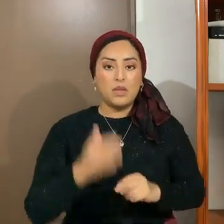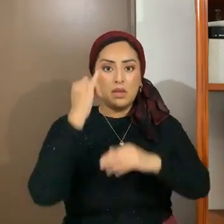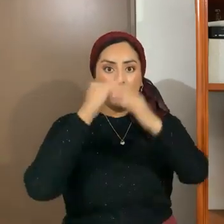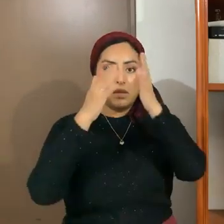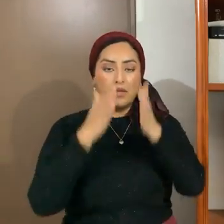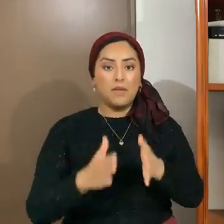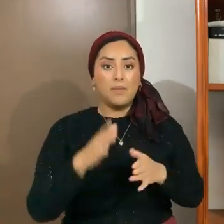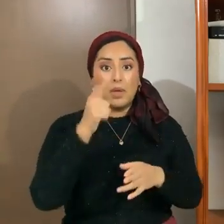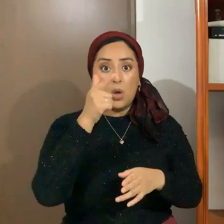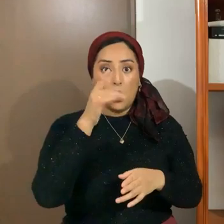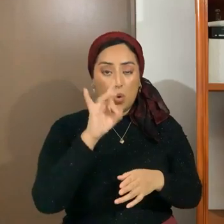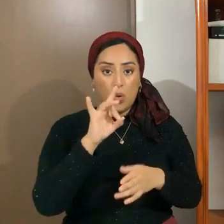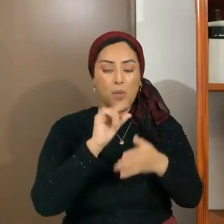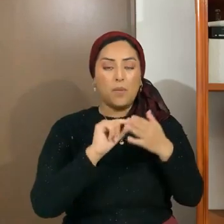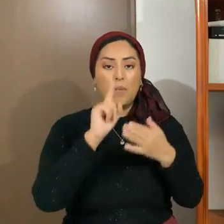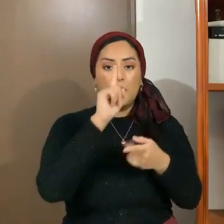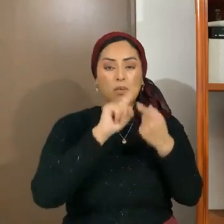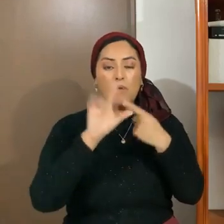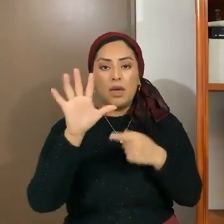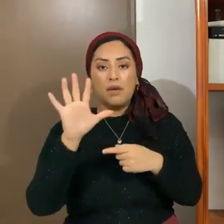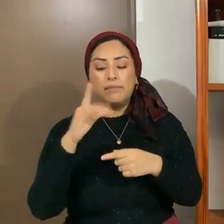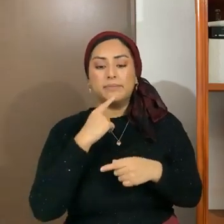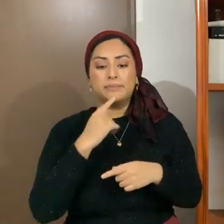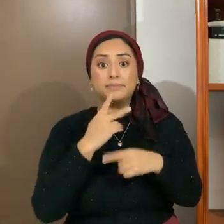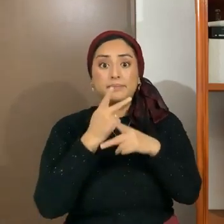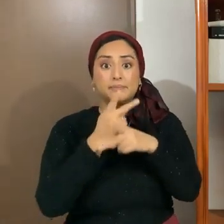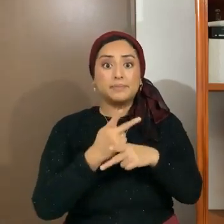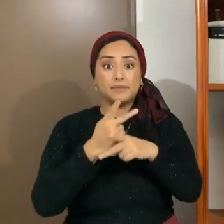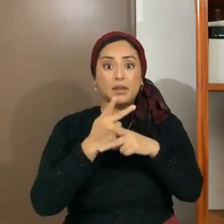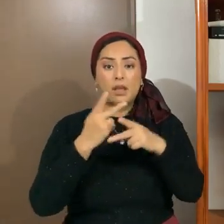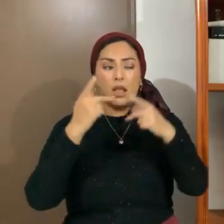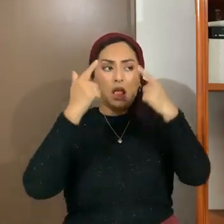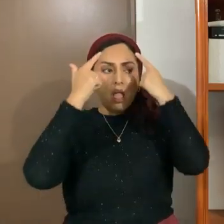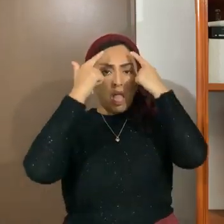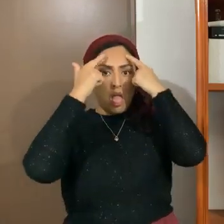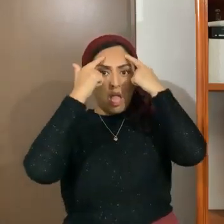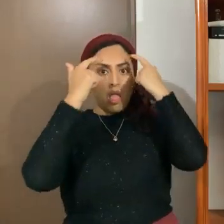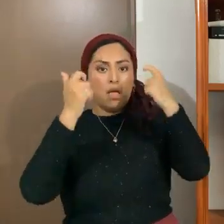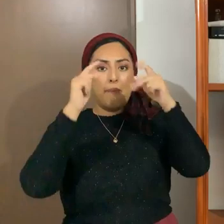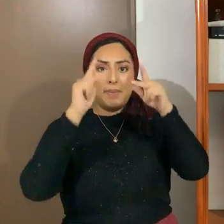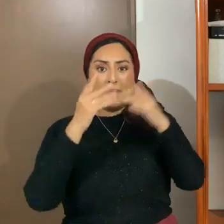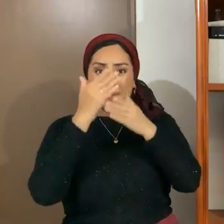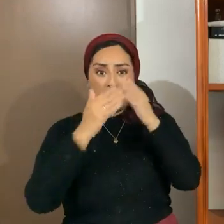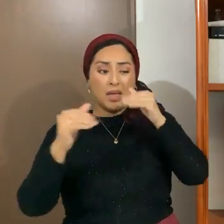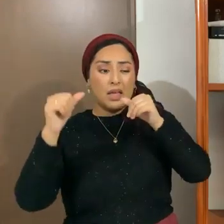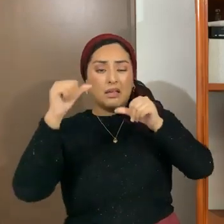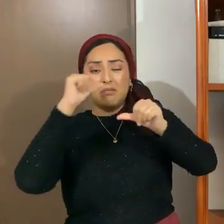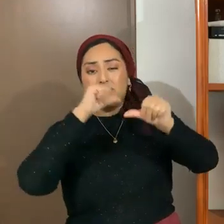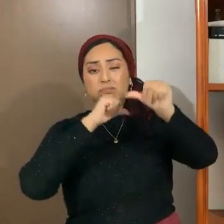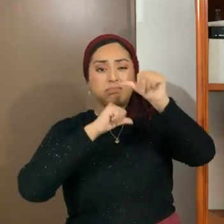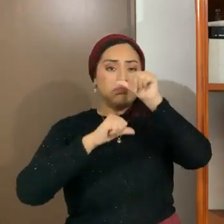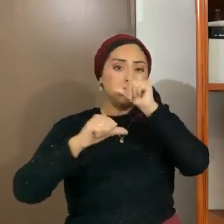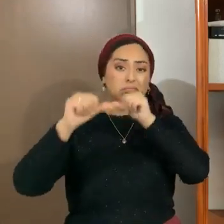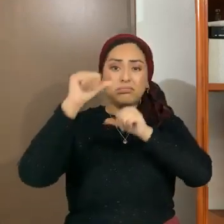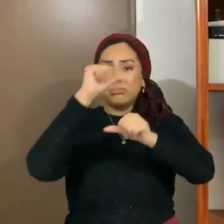Isaías 28, versos del 1 al 5. Ay de la corona de soberbia de los ebrios de Efraín, y de la flor caduca de la